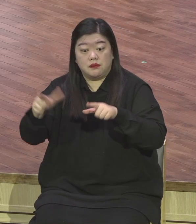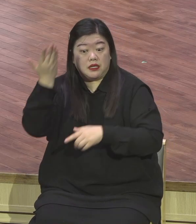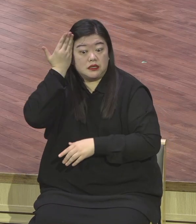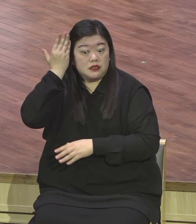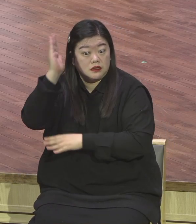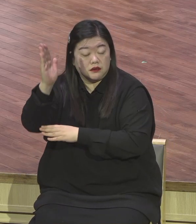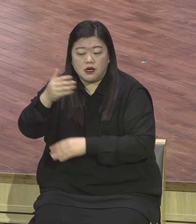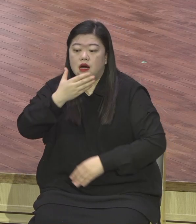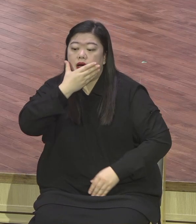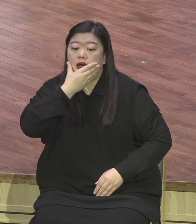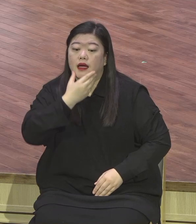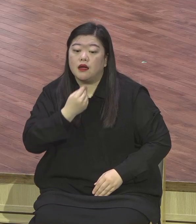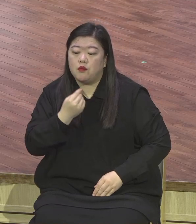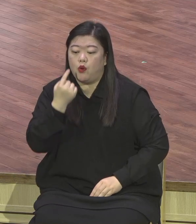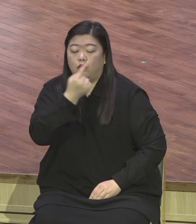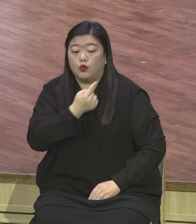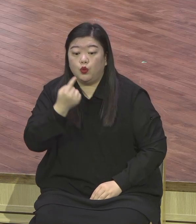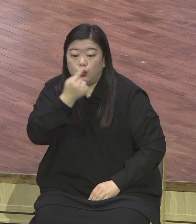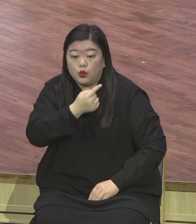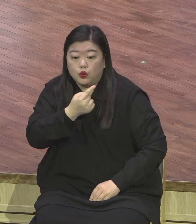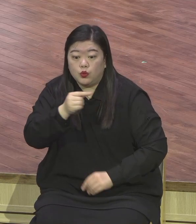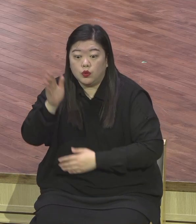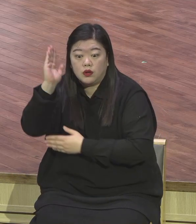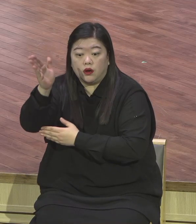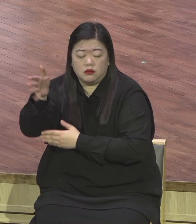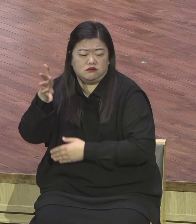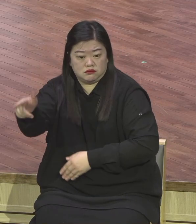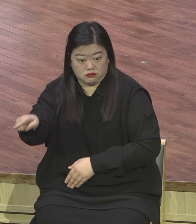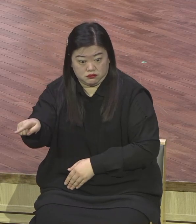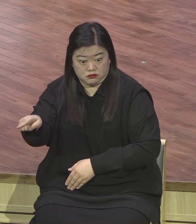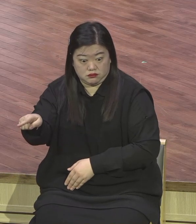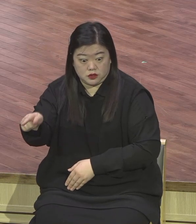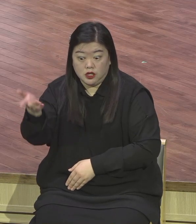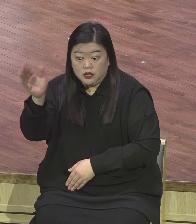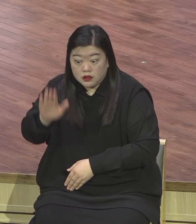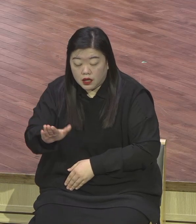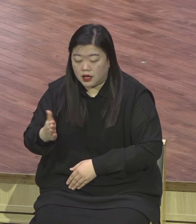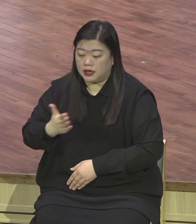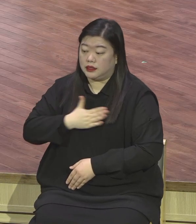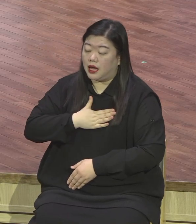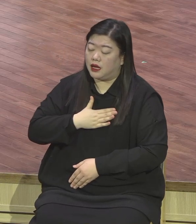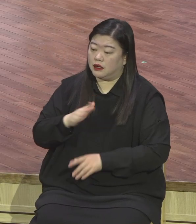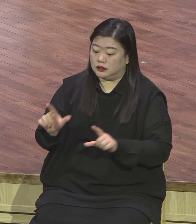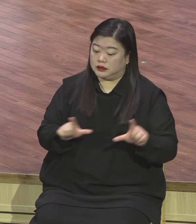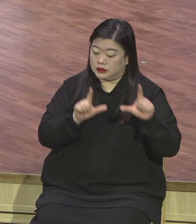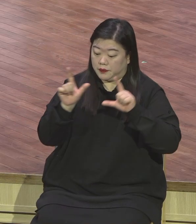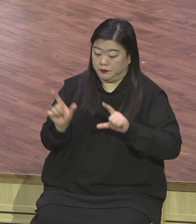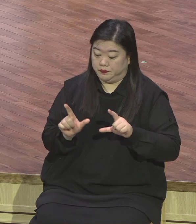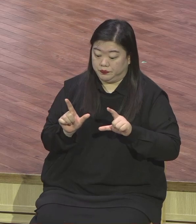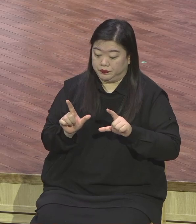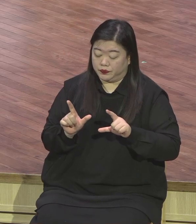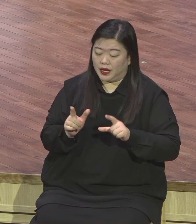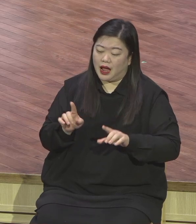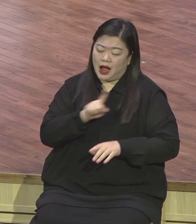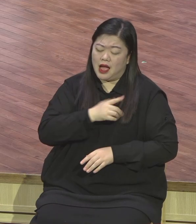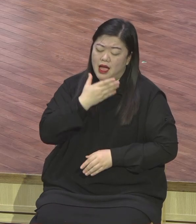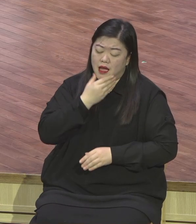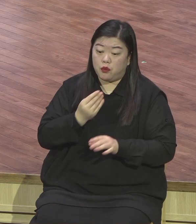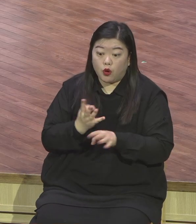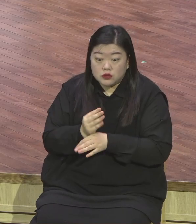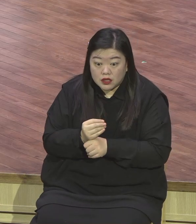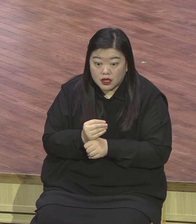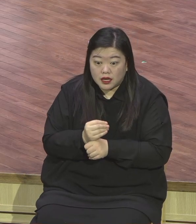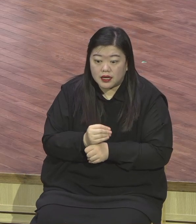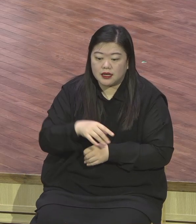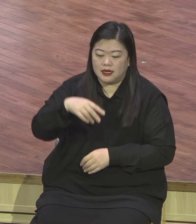나에게 인생 최고의 날은 자기에게 사명 깨닫는 날 자 오늘 새로운 직분을